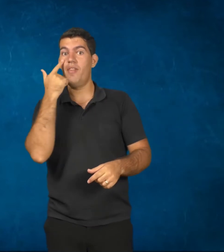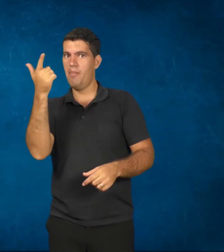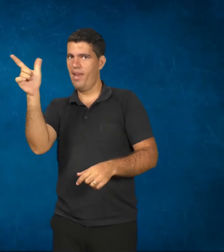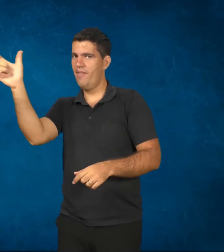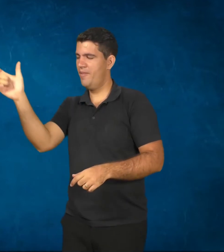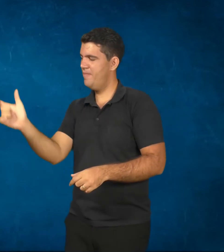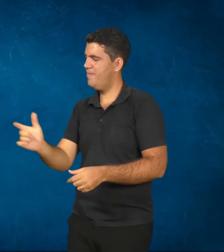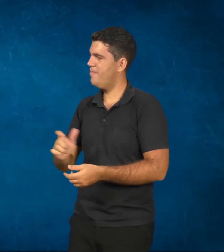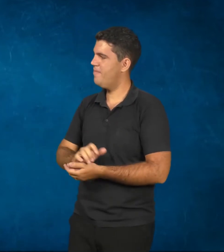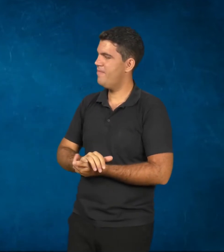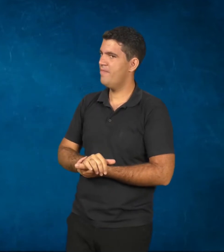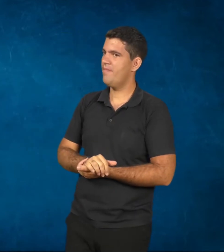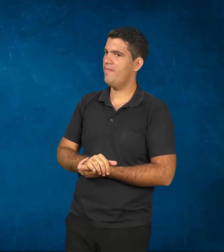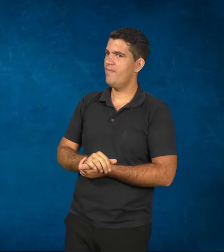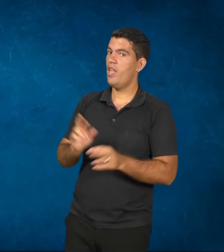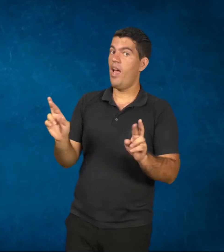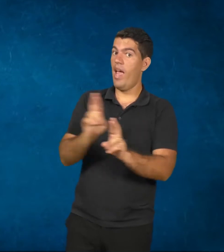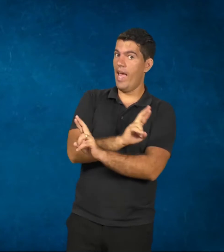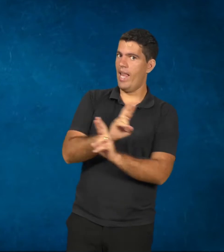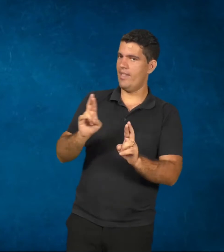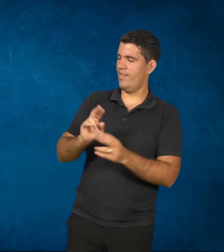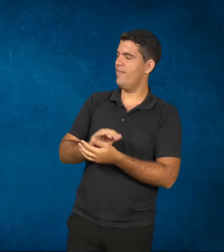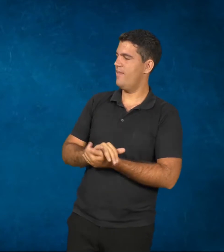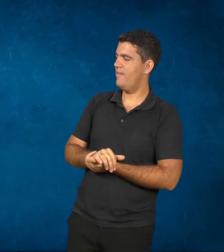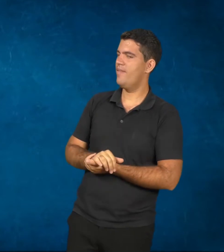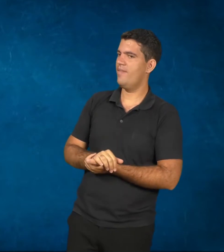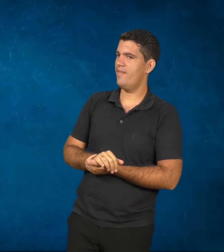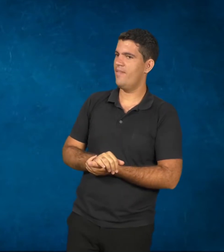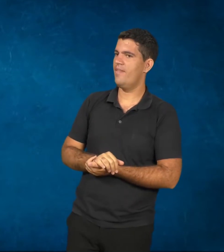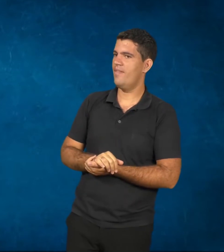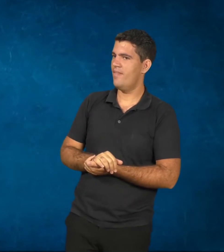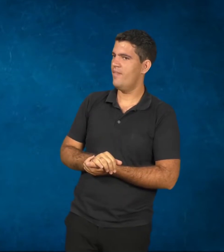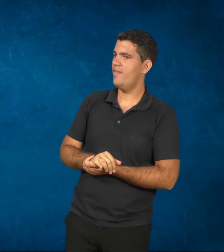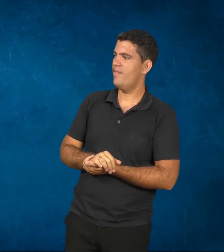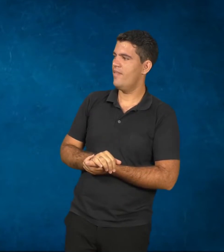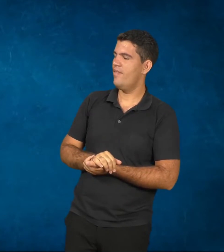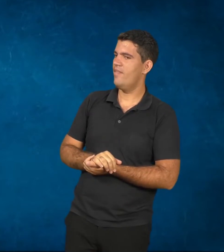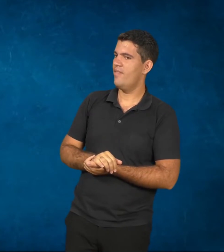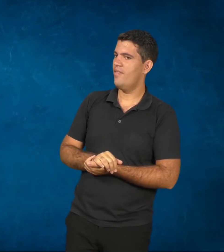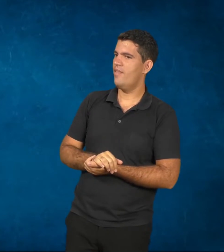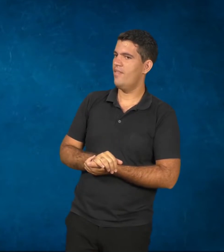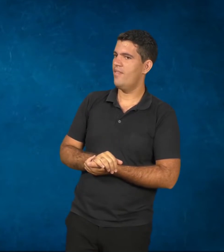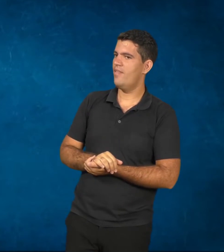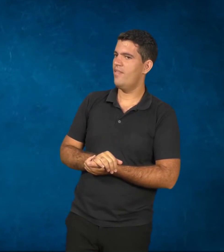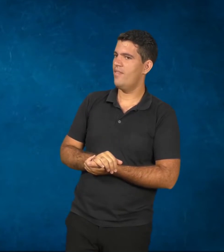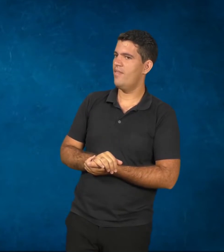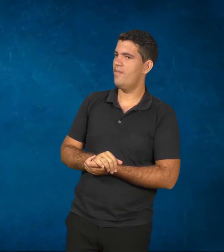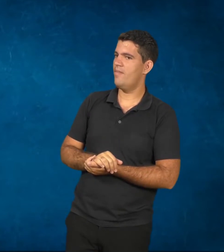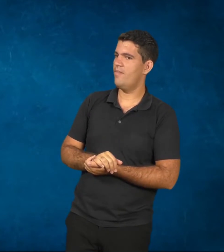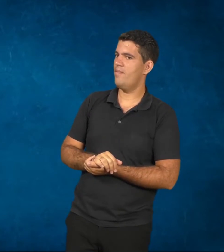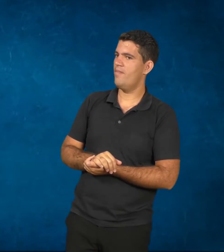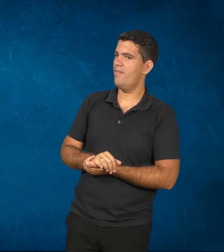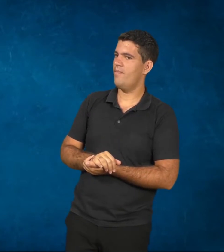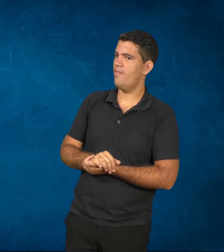relação entre saber e poder, representação cultural, gênero, raça, sexualidade